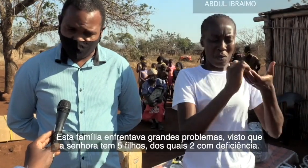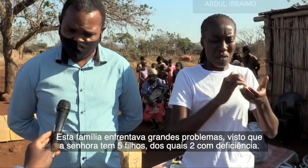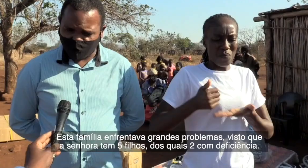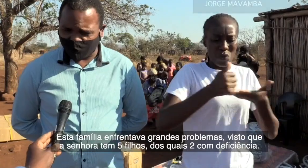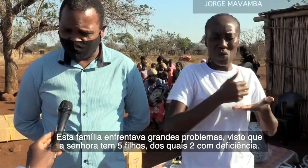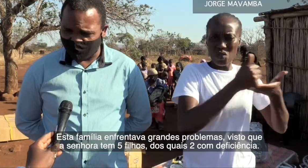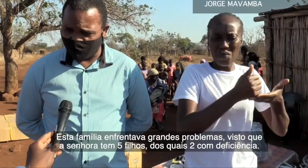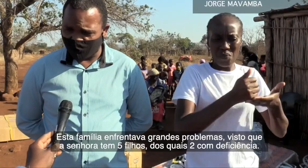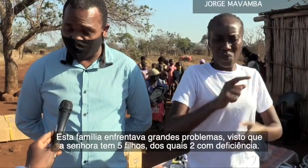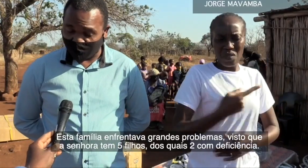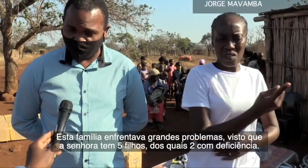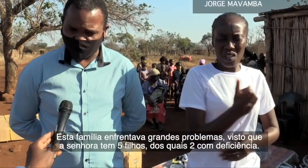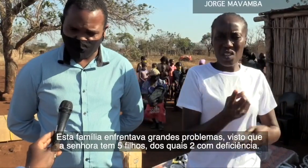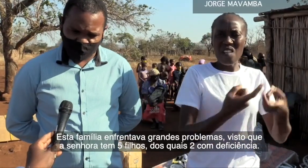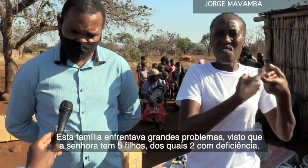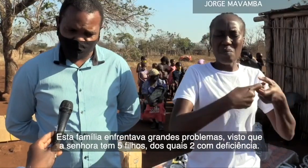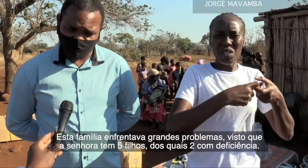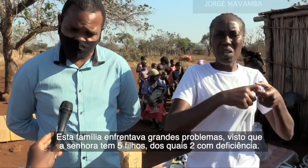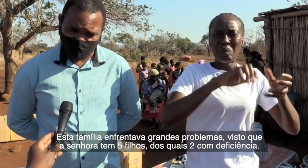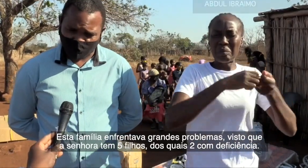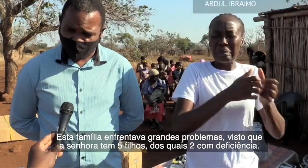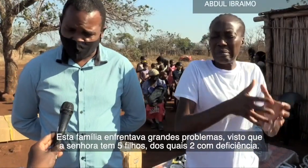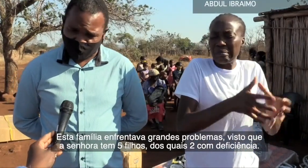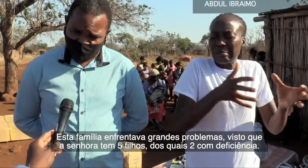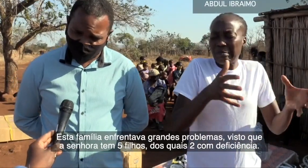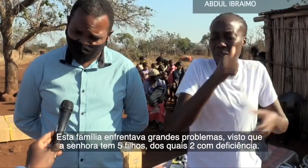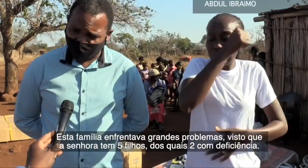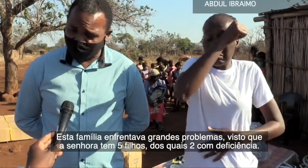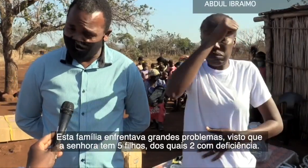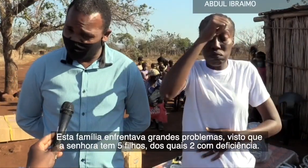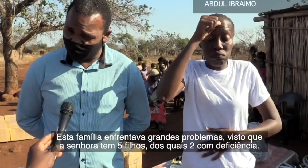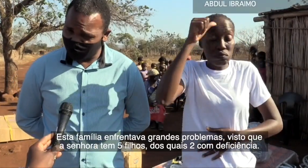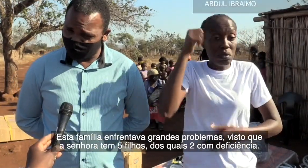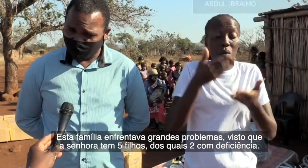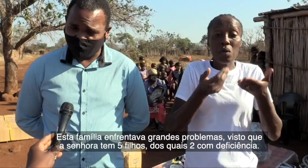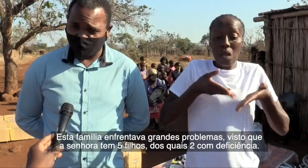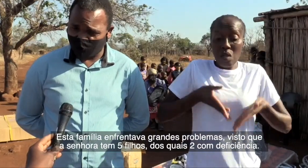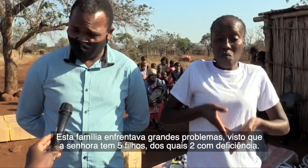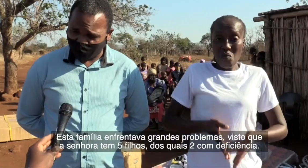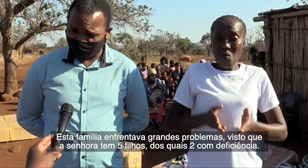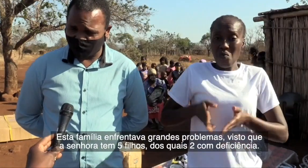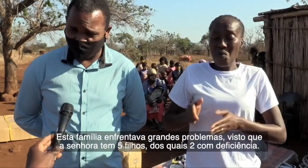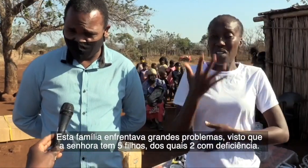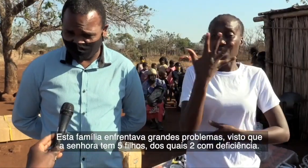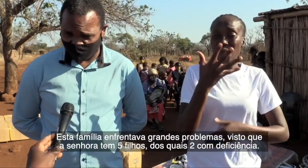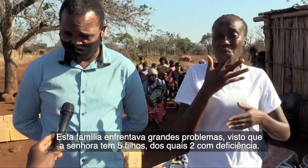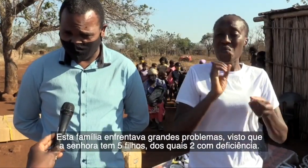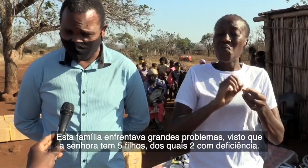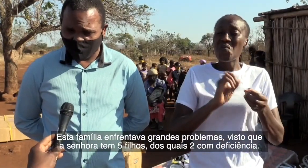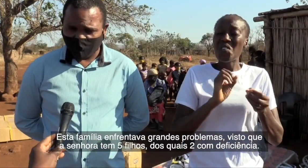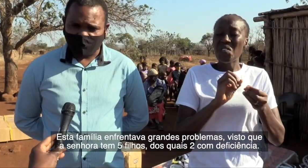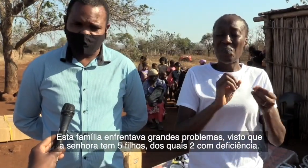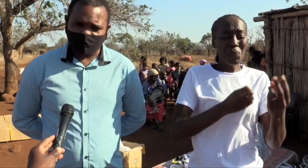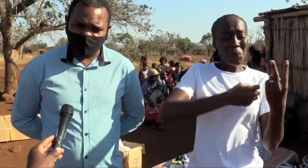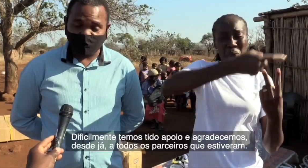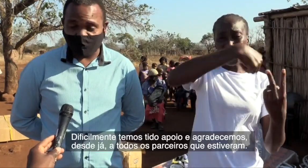Esta família é uma família que enfrentava grandes problemas, visto que a senhora tem cinco filhos, mas dois dos quais sofrem de deficiência.